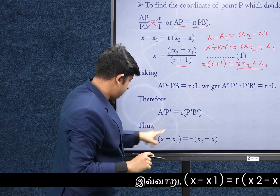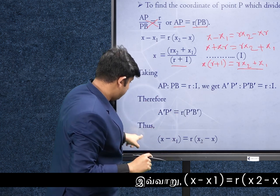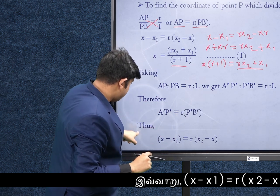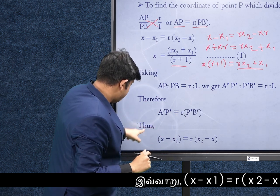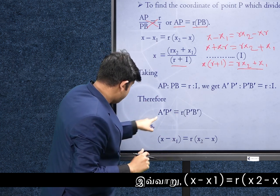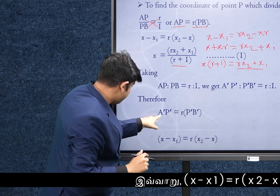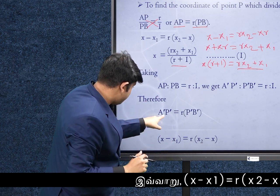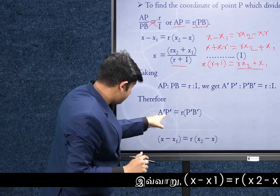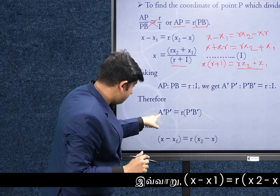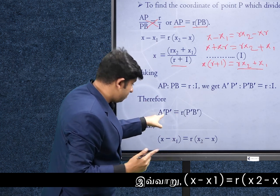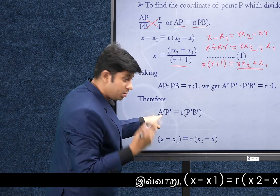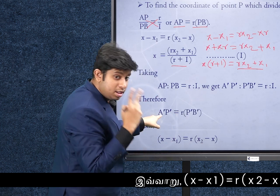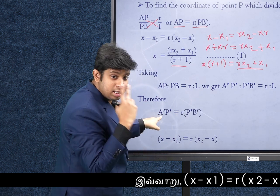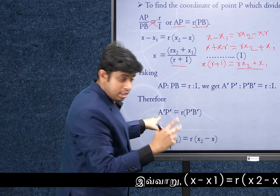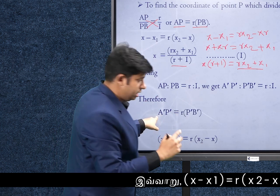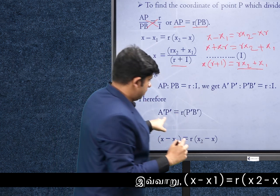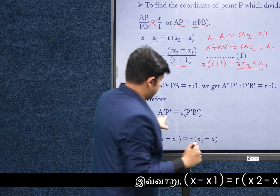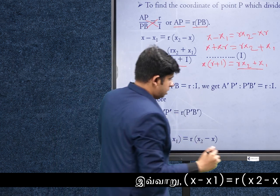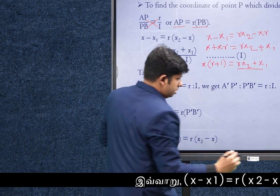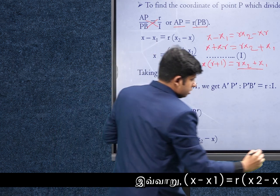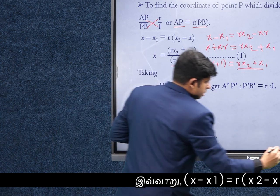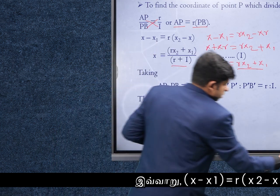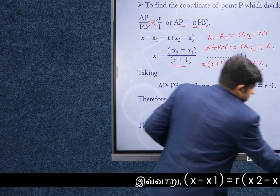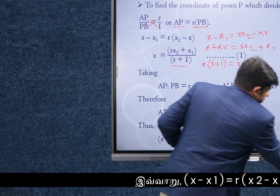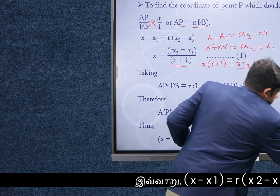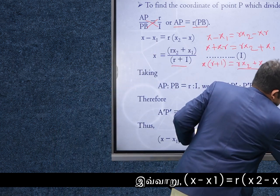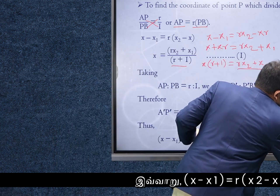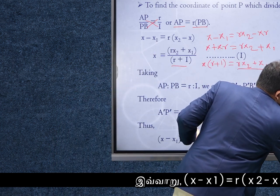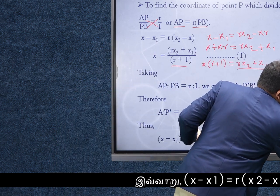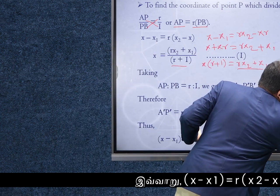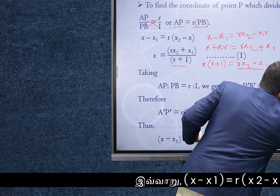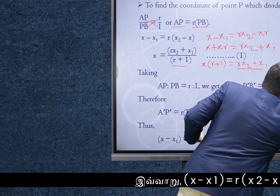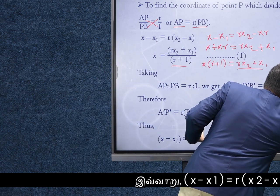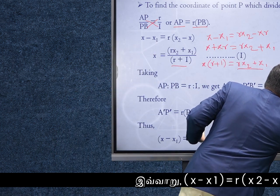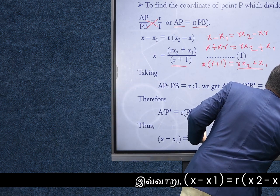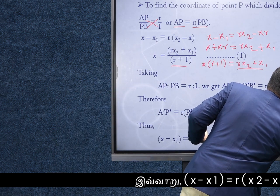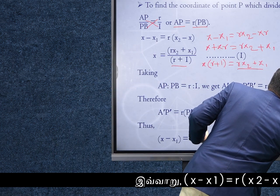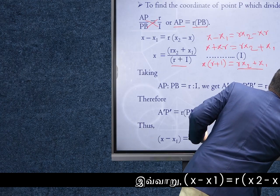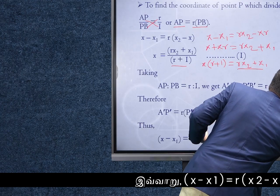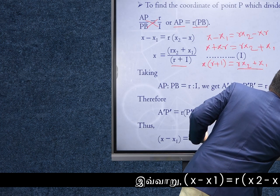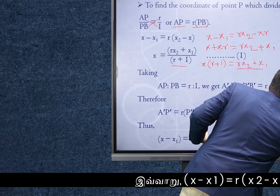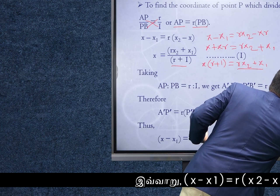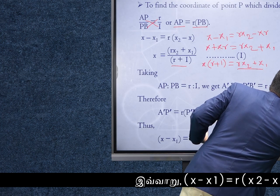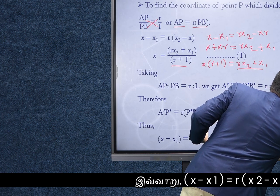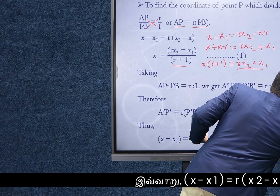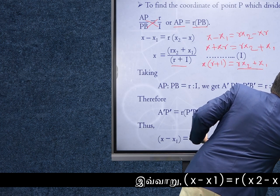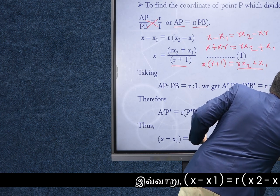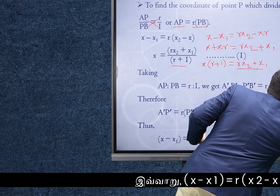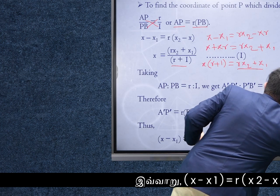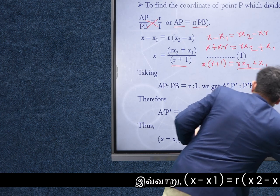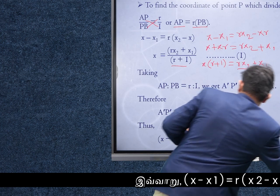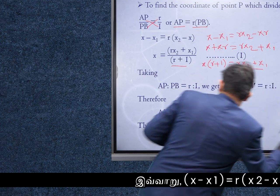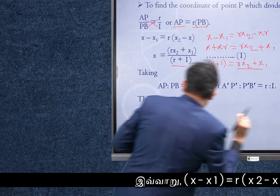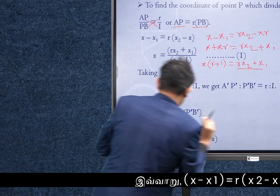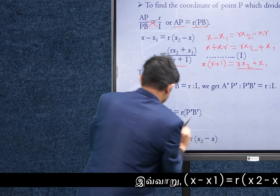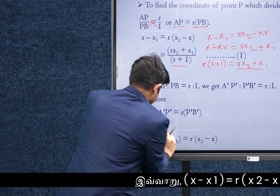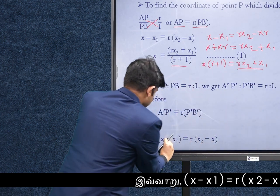இவ்வாறு அடைப்புக்குறிக்குள் எக்ஸ் கழித்தல் எக்ஸ் கீழ் இலக்க 1 ஈடு ஆர்